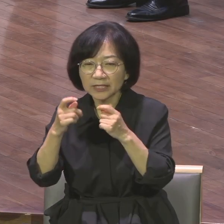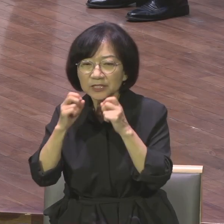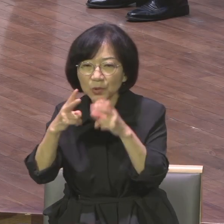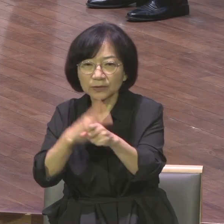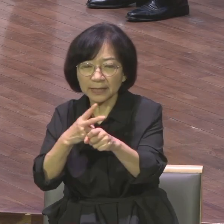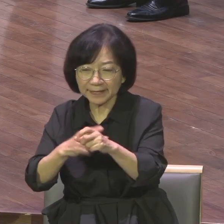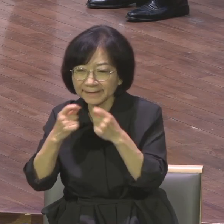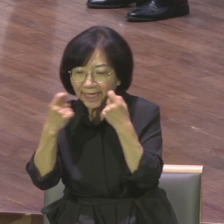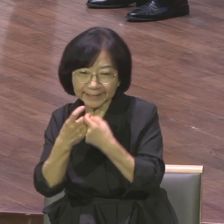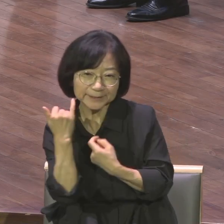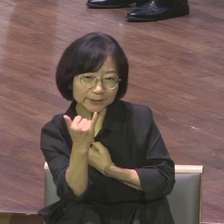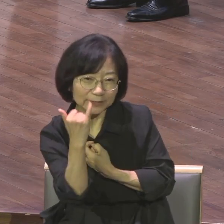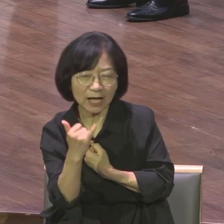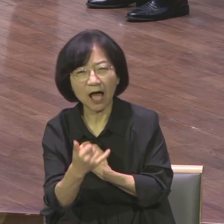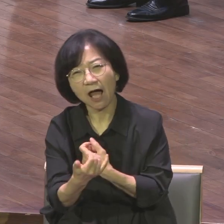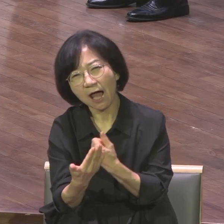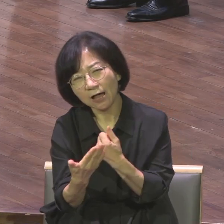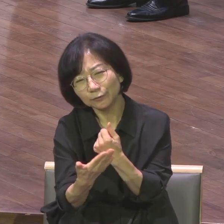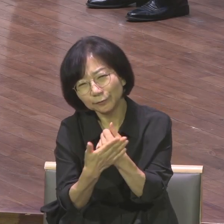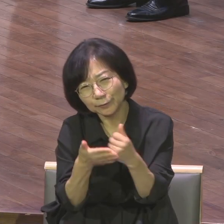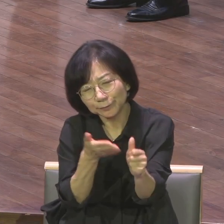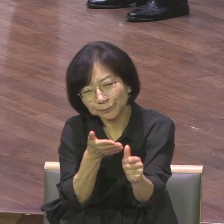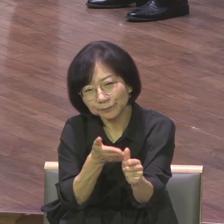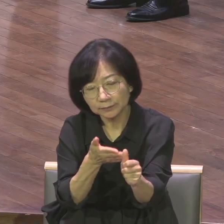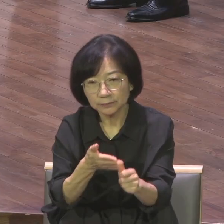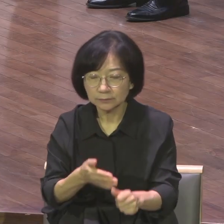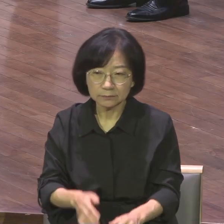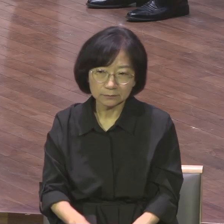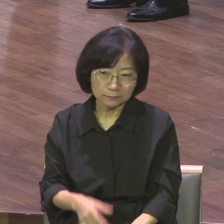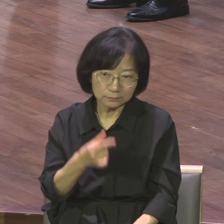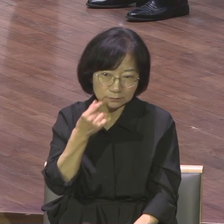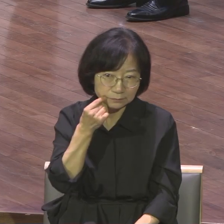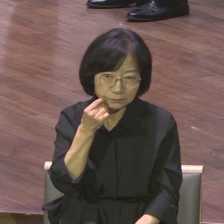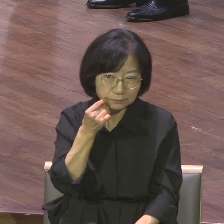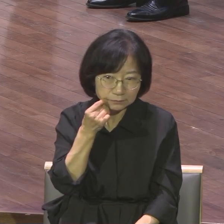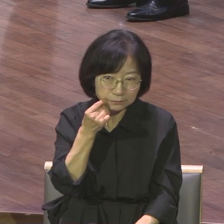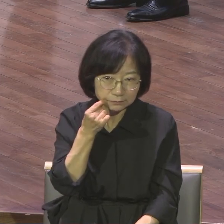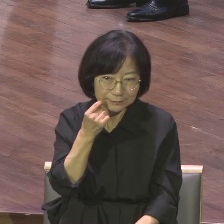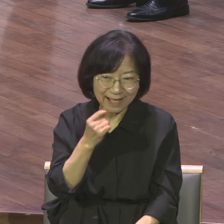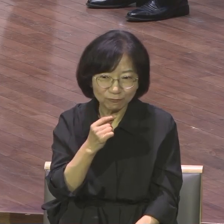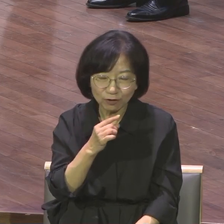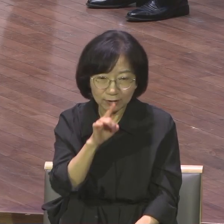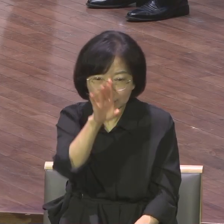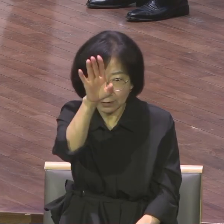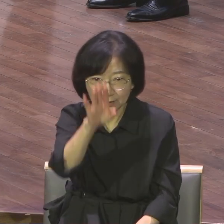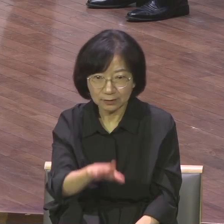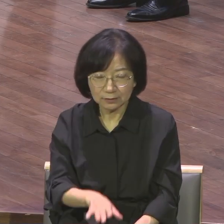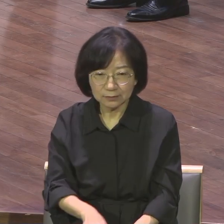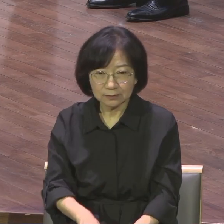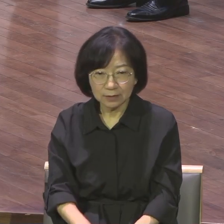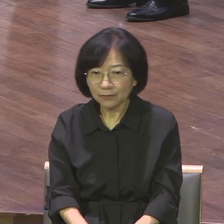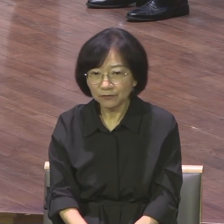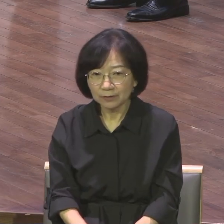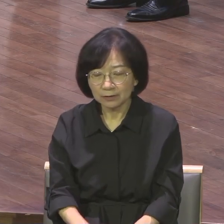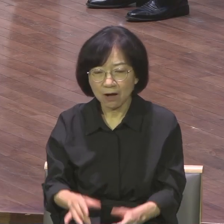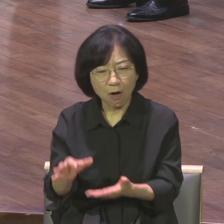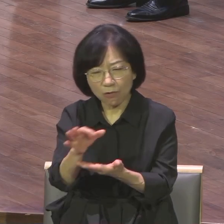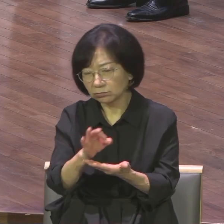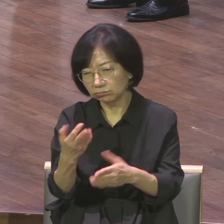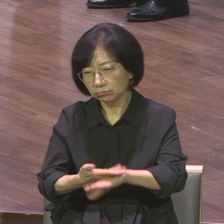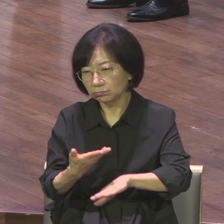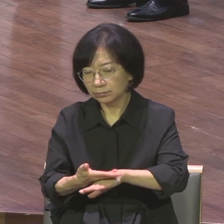해가지고 개인에게 막 좀 어디 가니까 좀 주려고 도와달라고, 그거 전부 다 그거 다 헌금